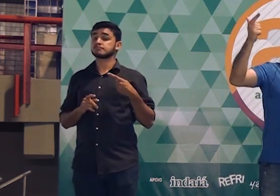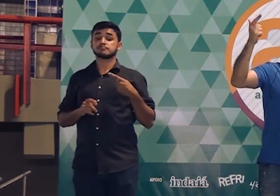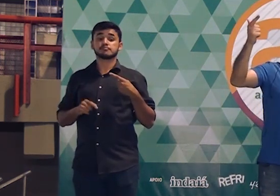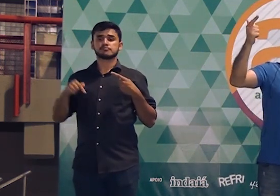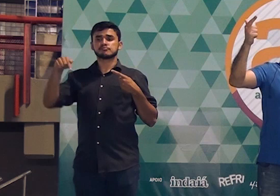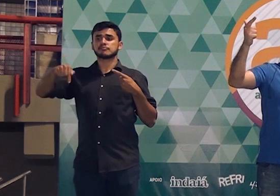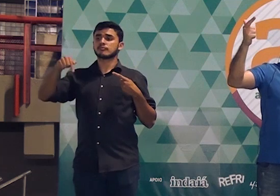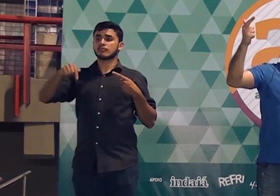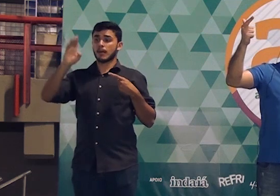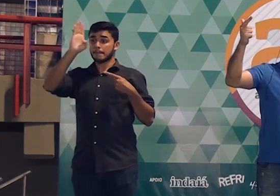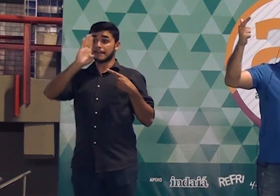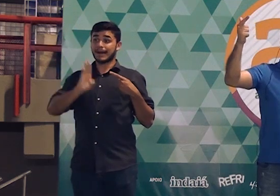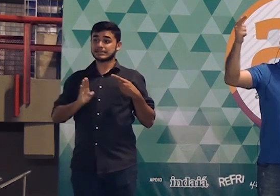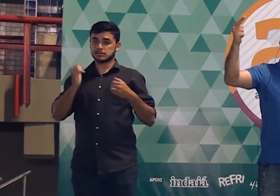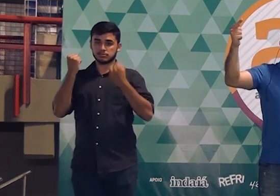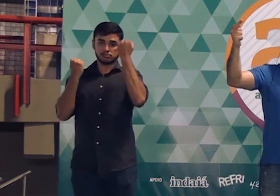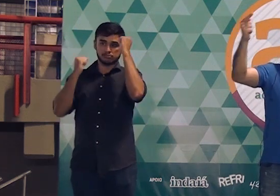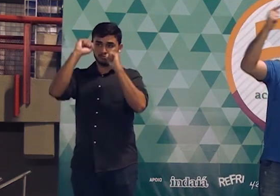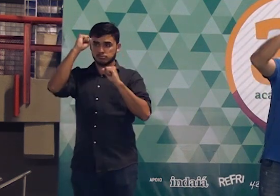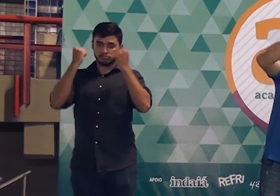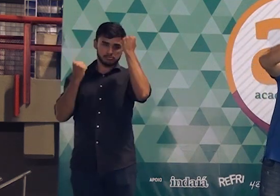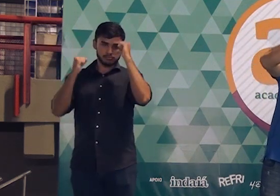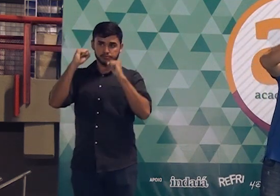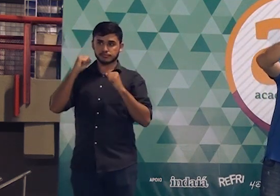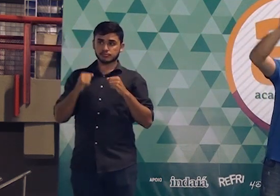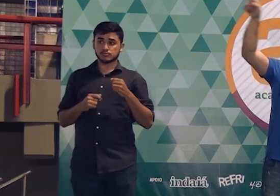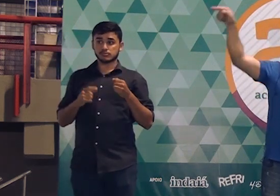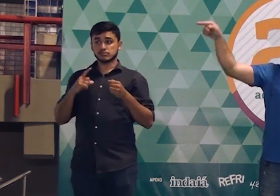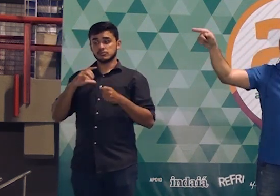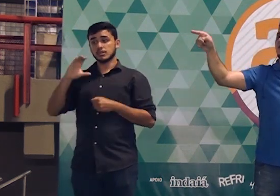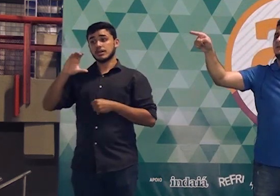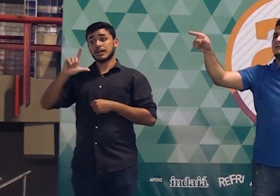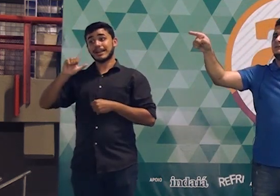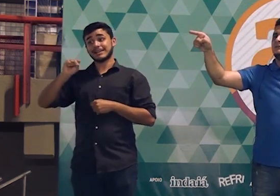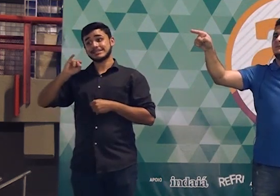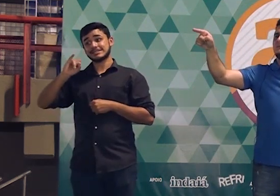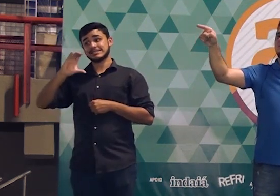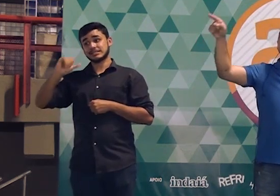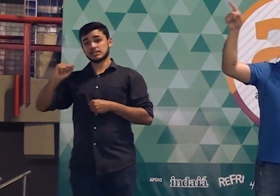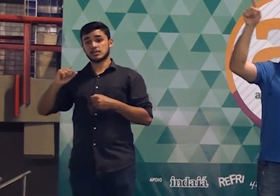nossa industrialização é clássica ou é tardia?